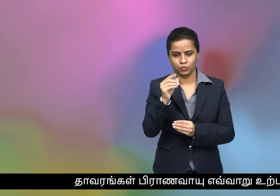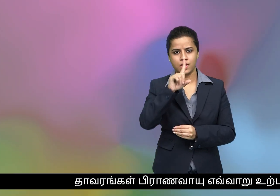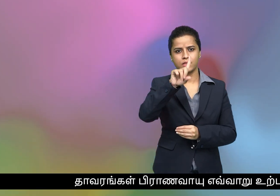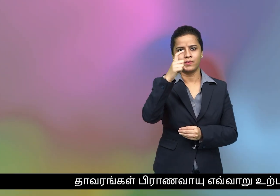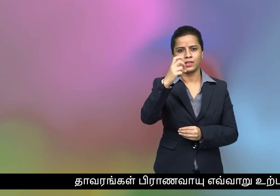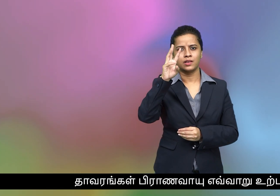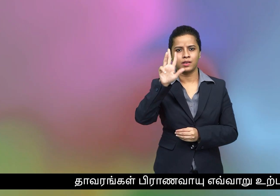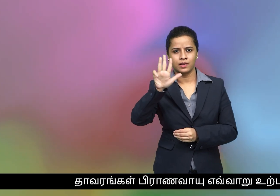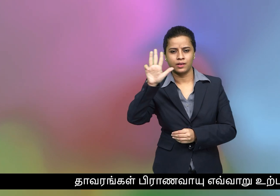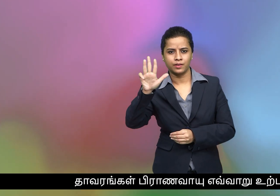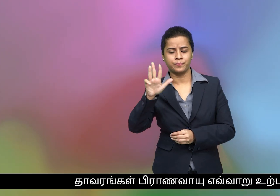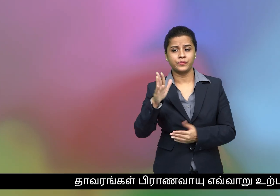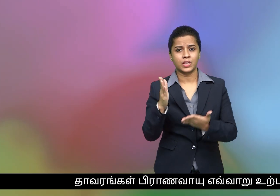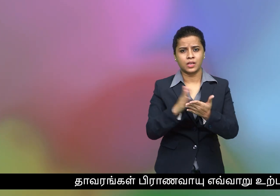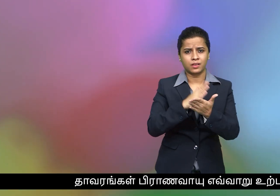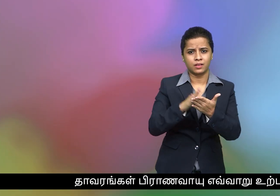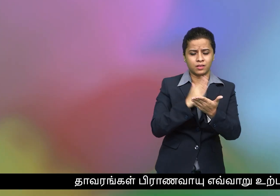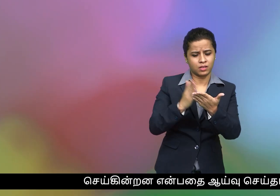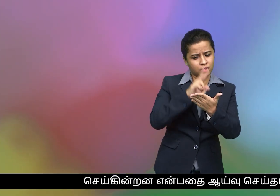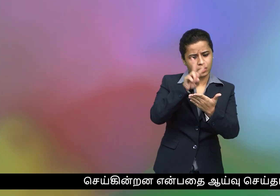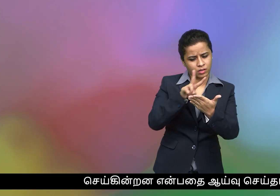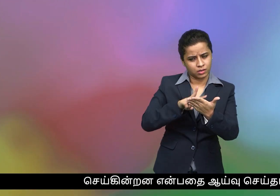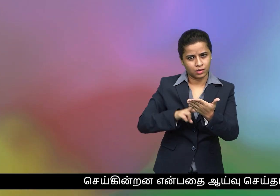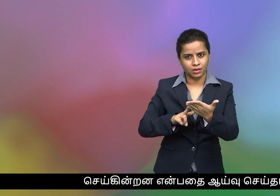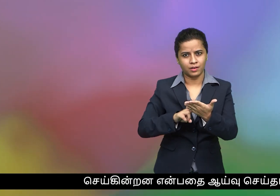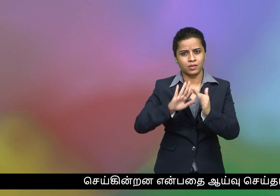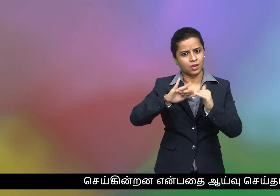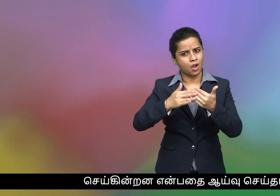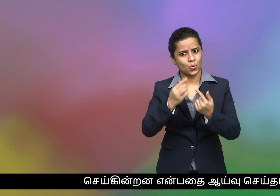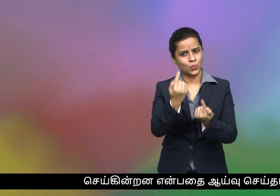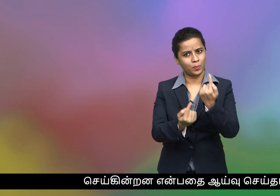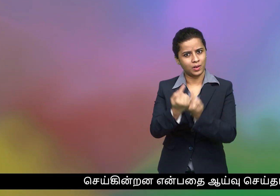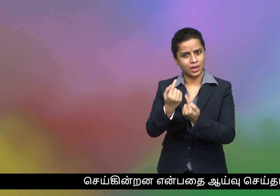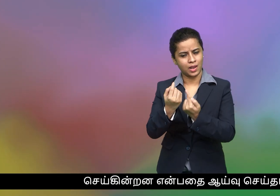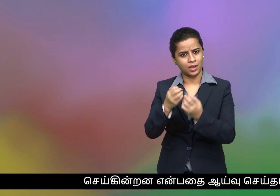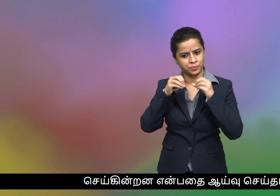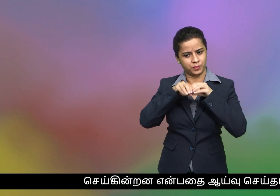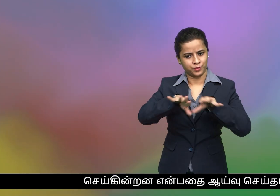தாவரங்கள் பிராணவாயு எவ்வாறு உற்பத்தி செய்கின்றன என்பதை ஆய்வு செய்தார்.